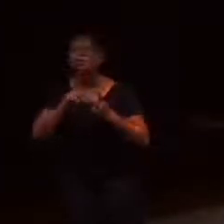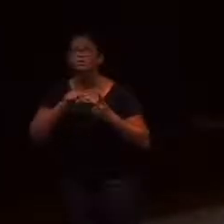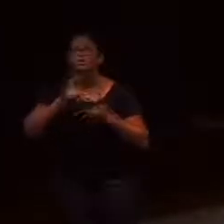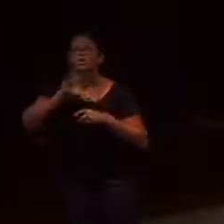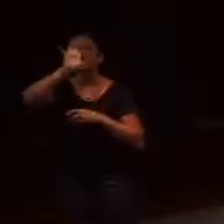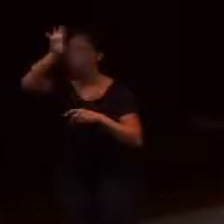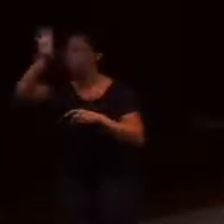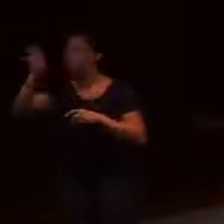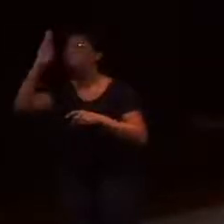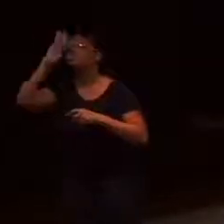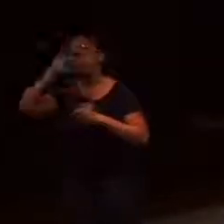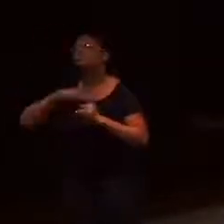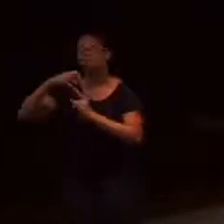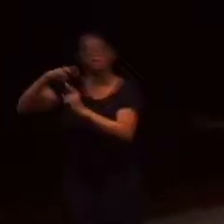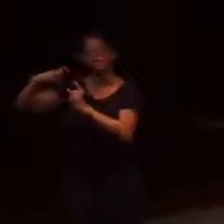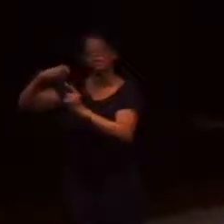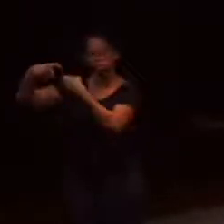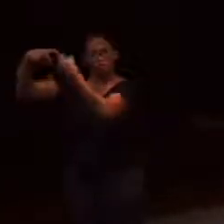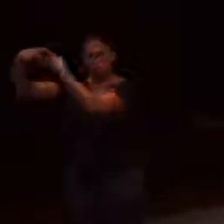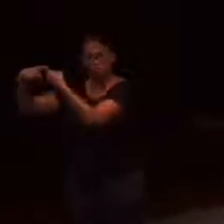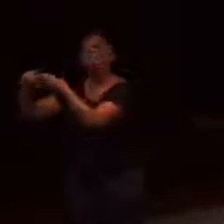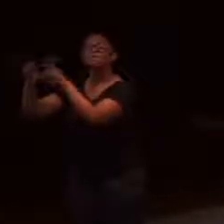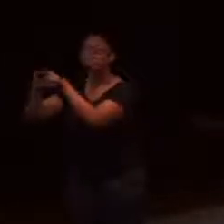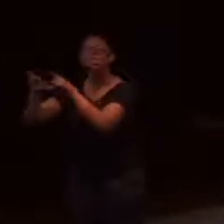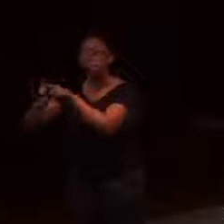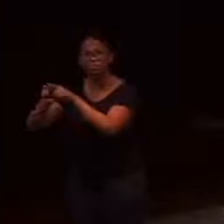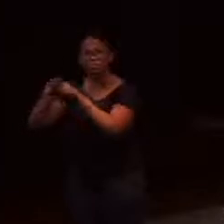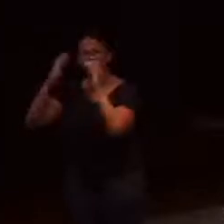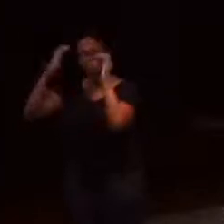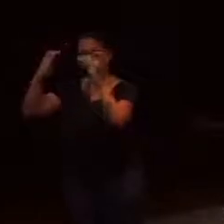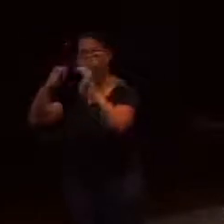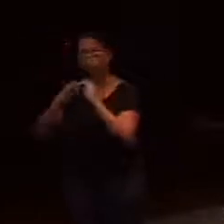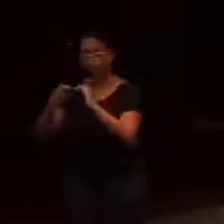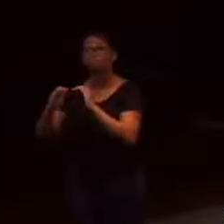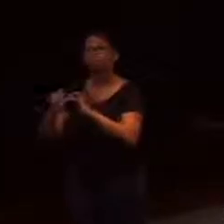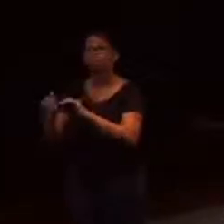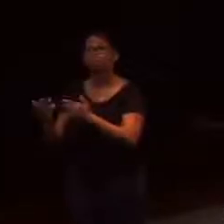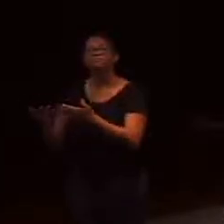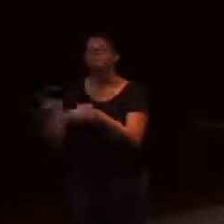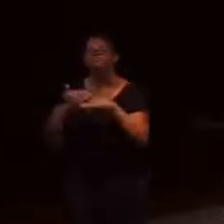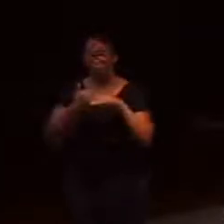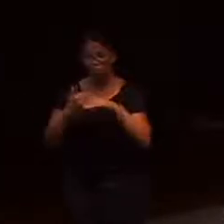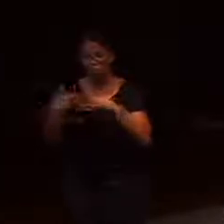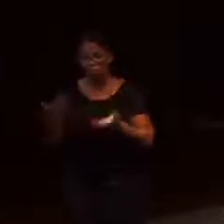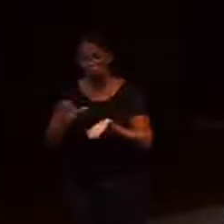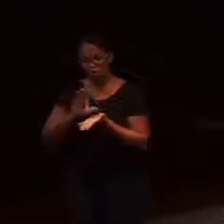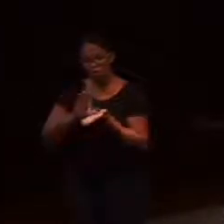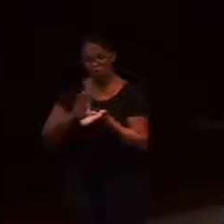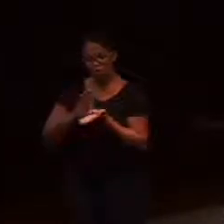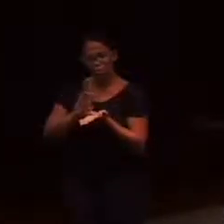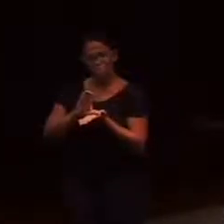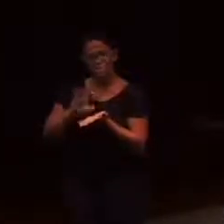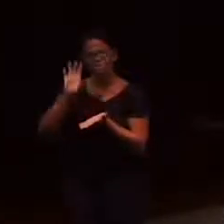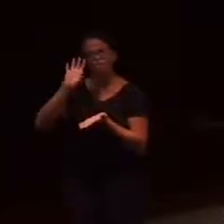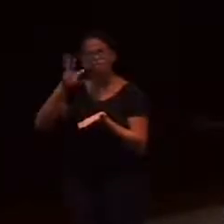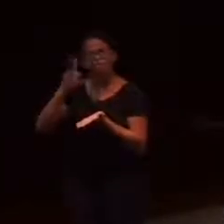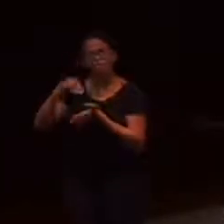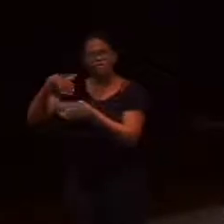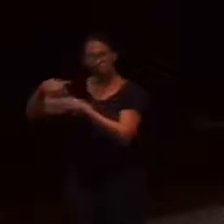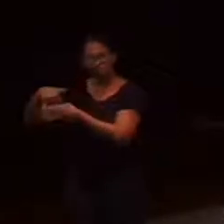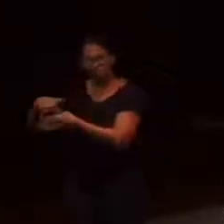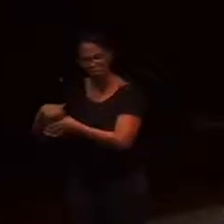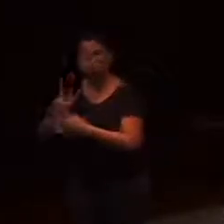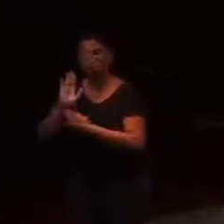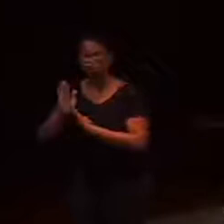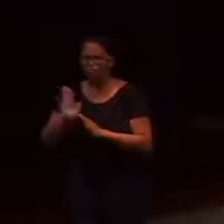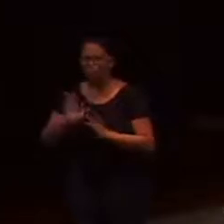outros estados onde a gente tem sede. Ou seja, nesse momento o Conselho Deliberativo está reunido, Fadel, Sônia, já tiveram